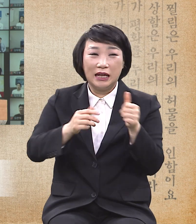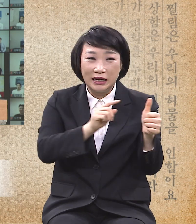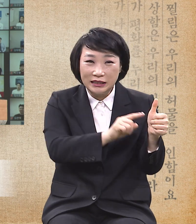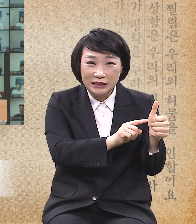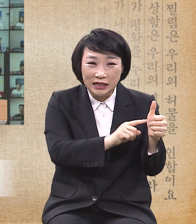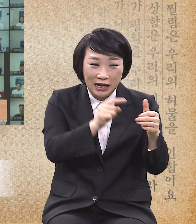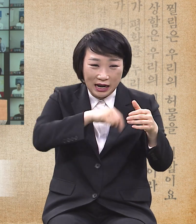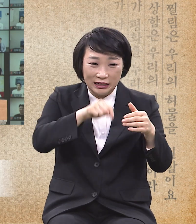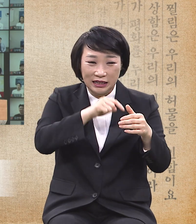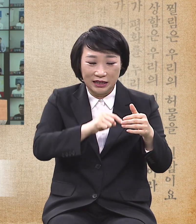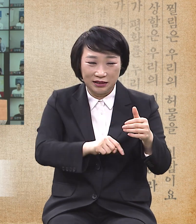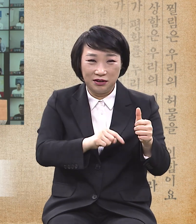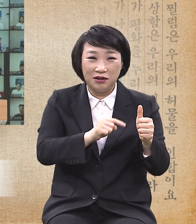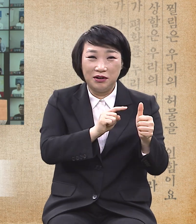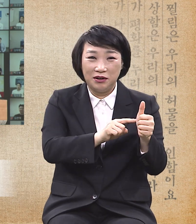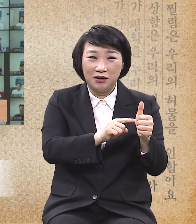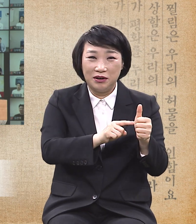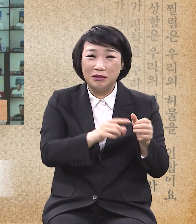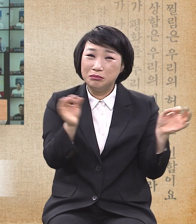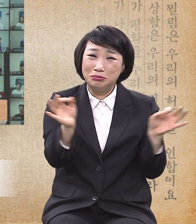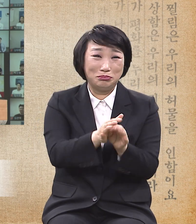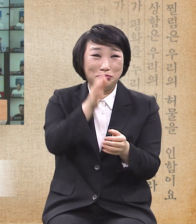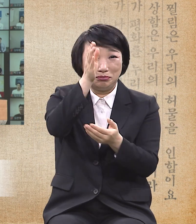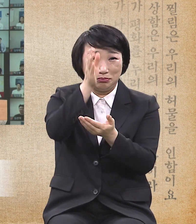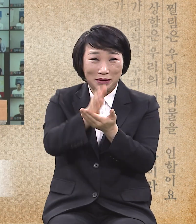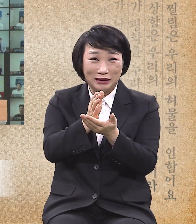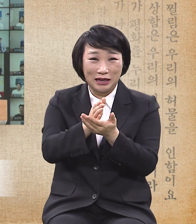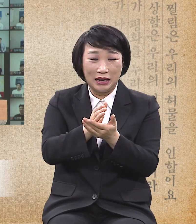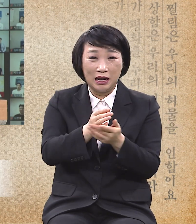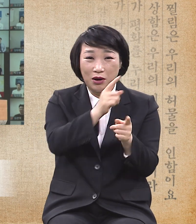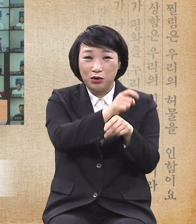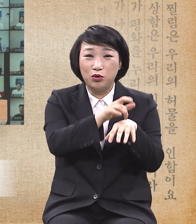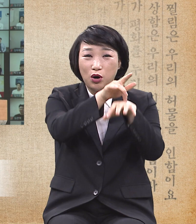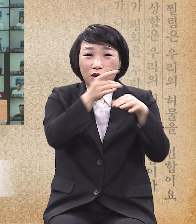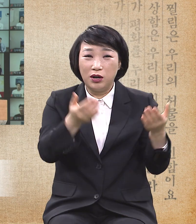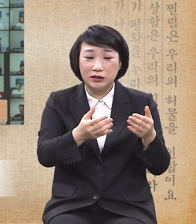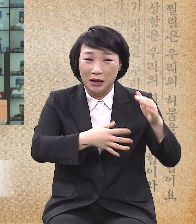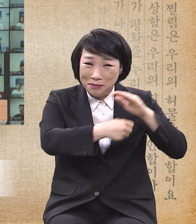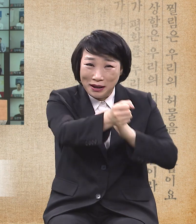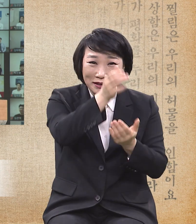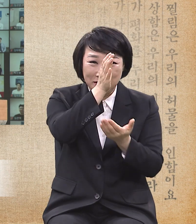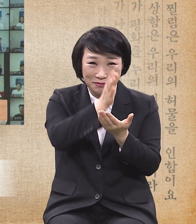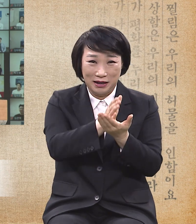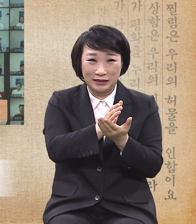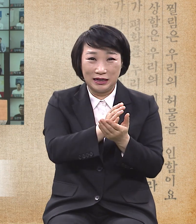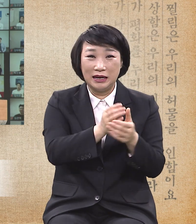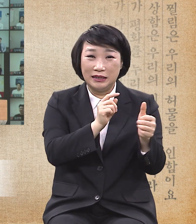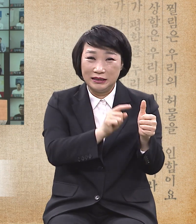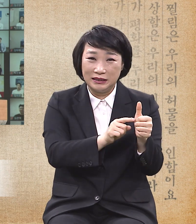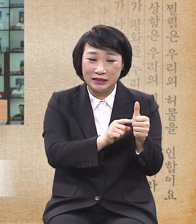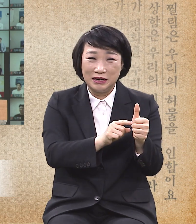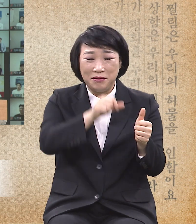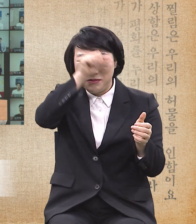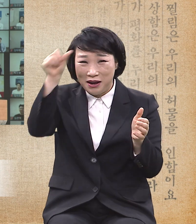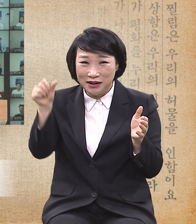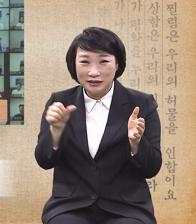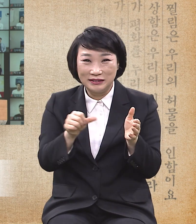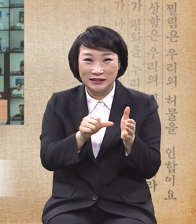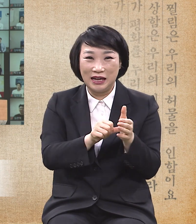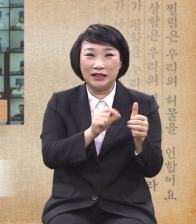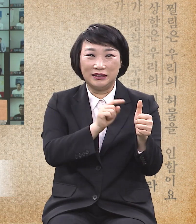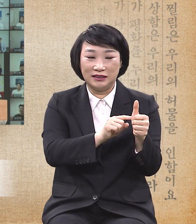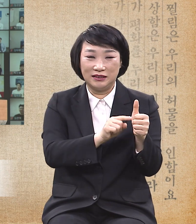속에서 어떻든 소멸되지 않도록 마귀 사단 귀신에게 뺏기지 않도록